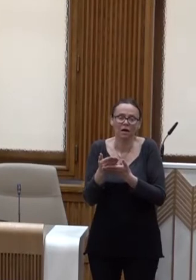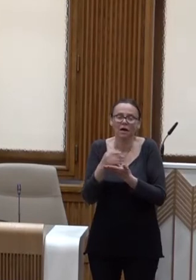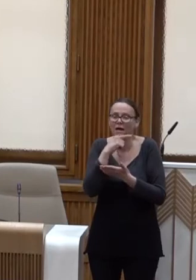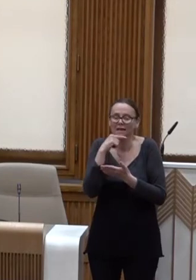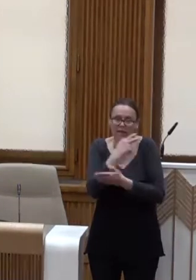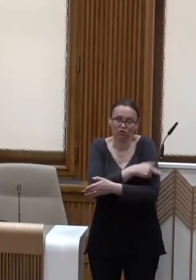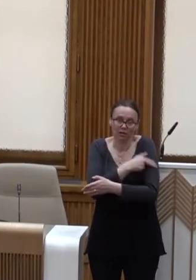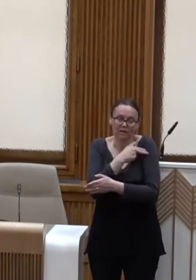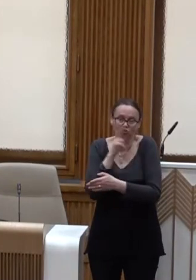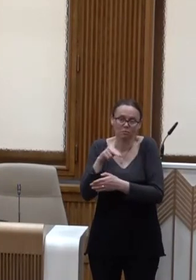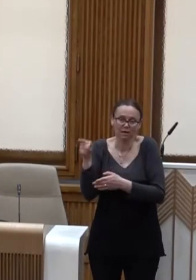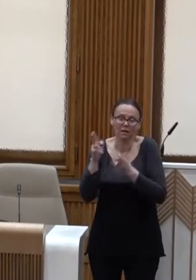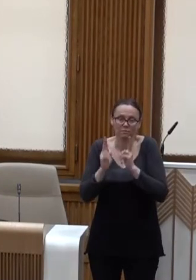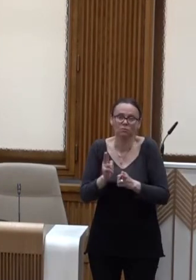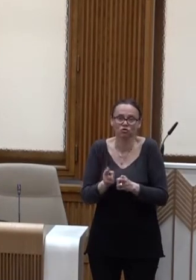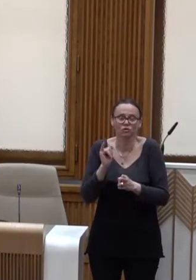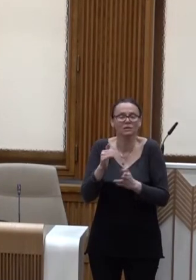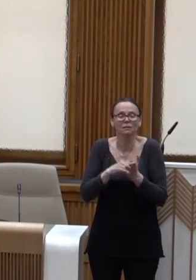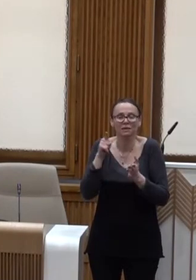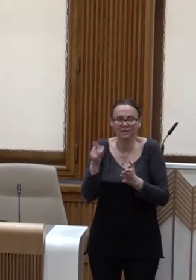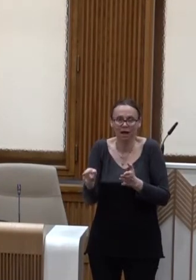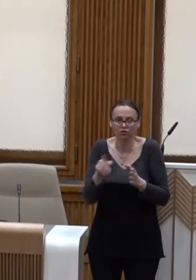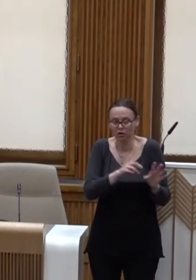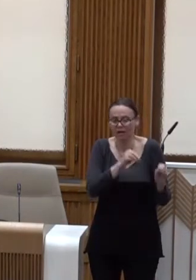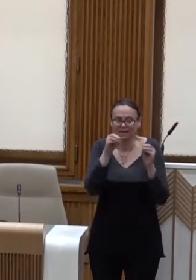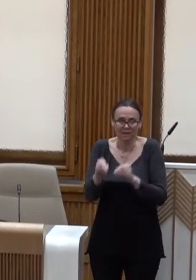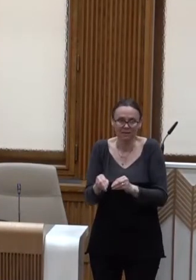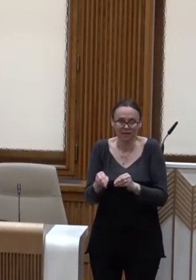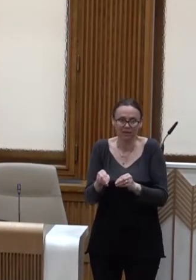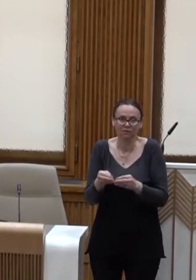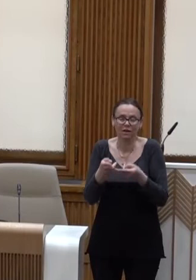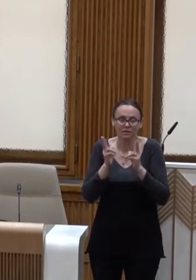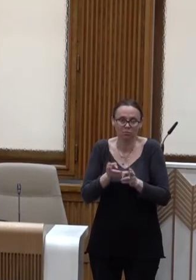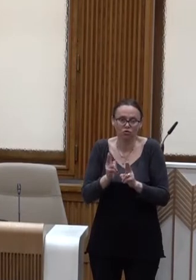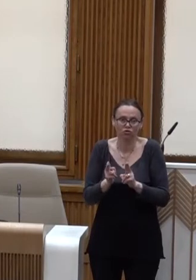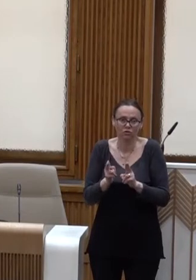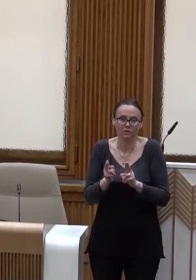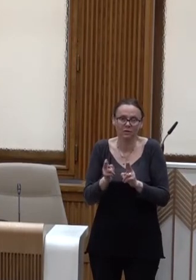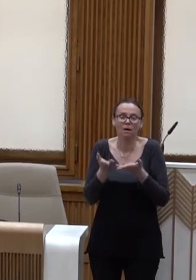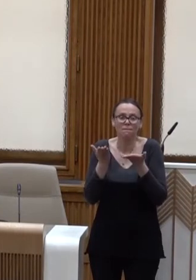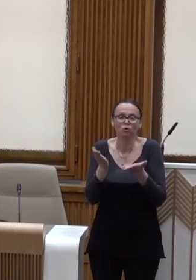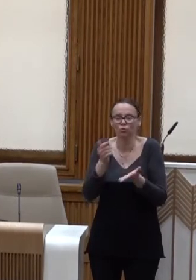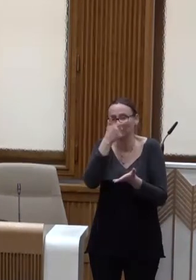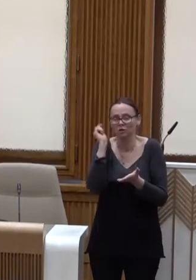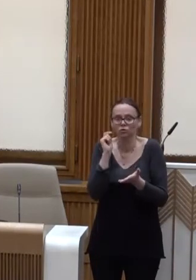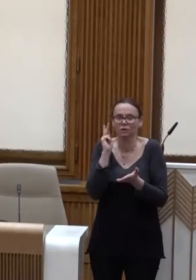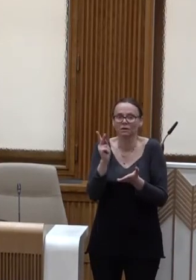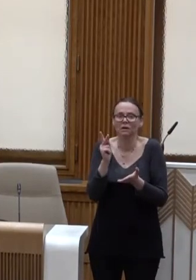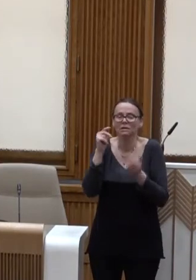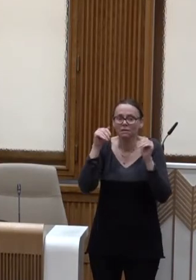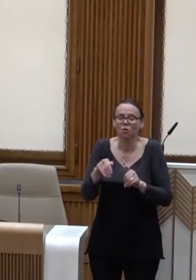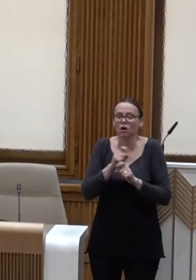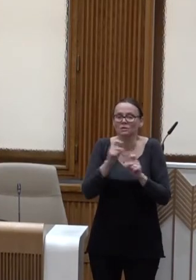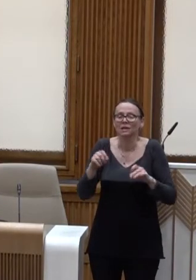Rdečega križa in da bi tovrstne nastanitvene kapacitete predvsem ponudili ljudem, ki se morajo